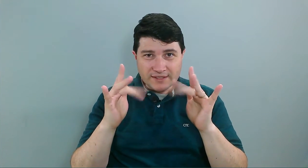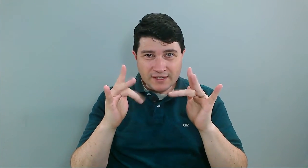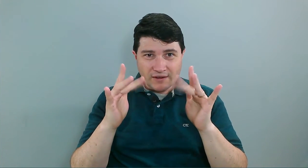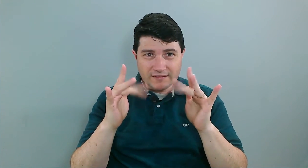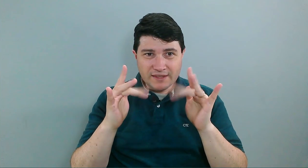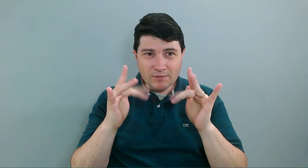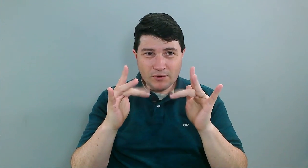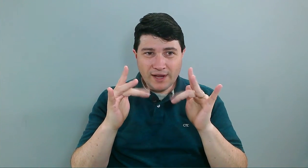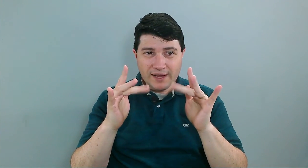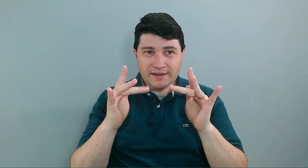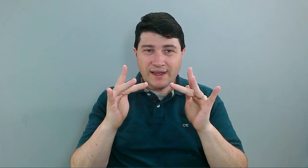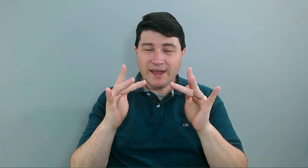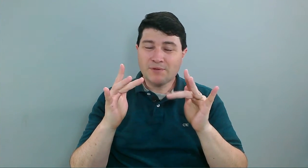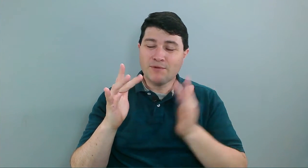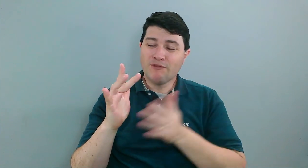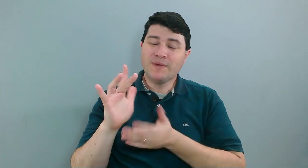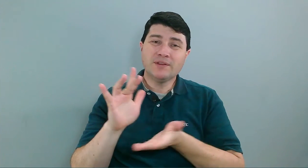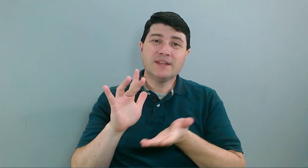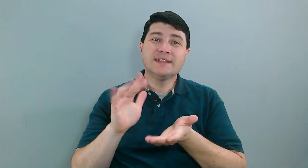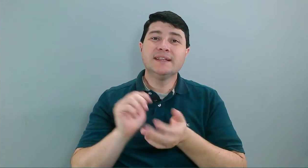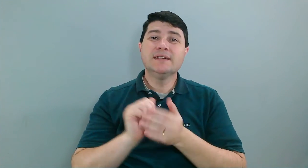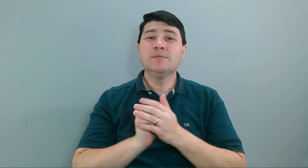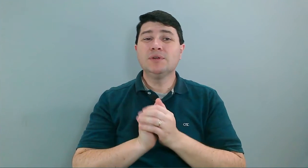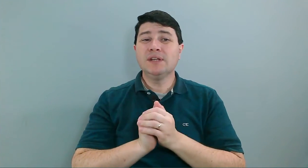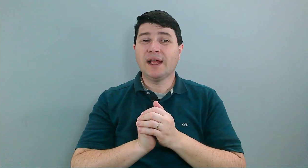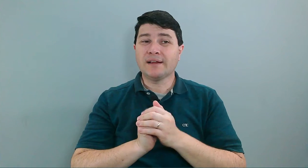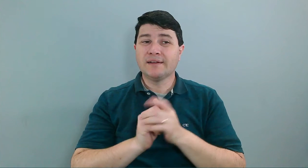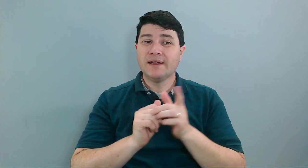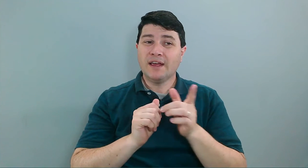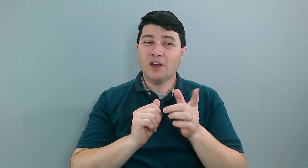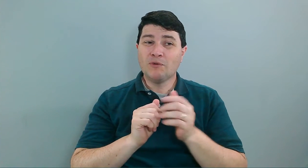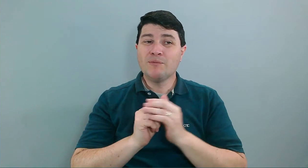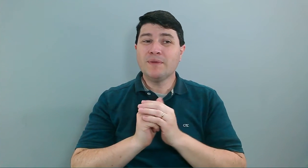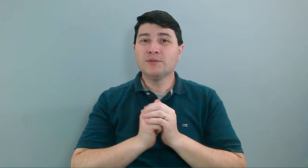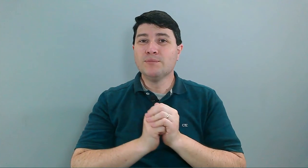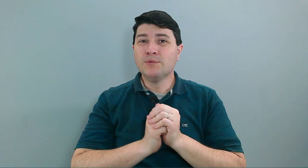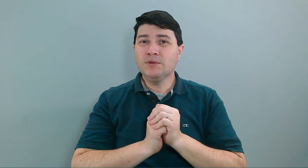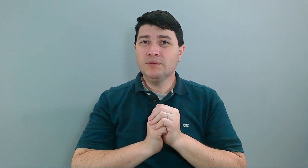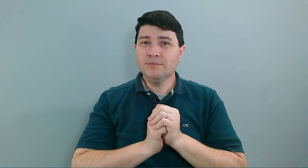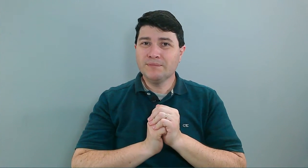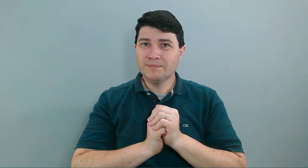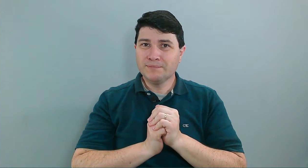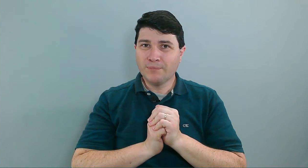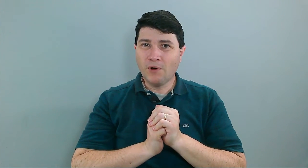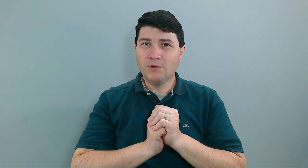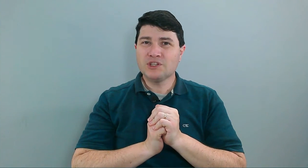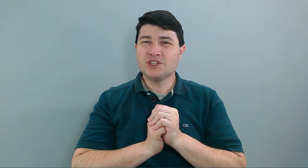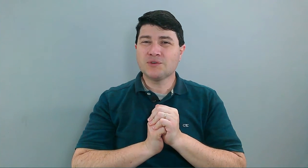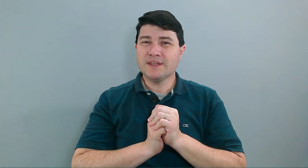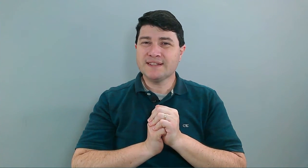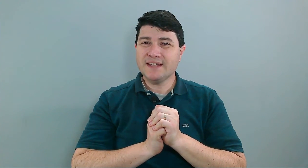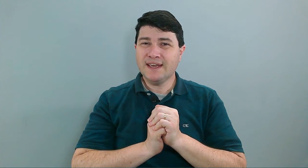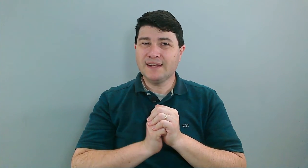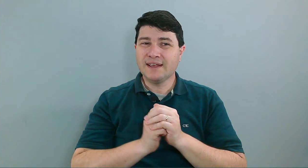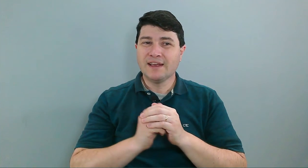ó, namorar é um movimento de tamborilar. É um movimento muito bom a gente conhecer ele.